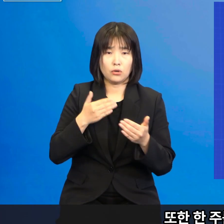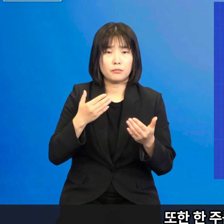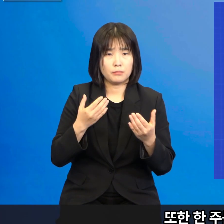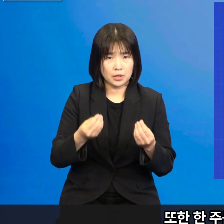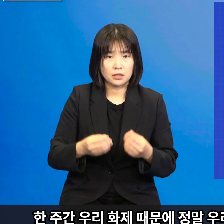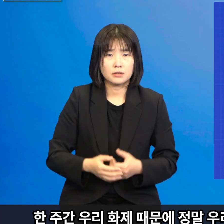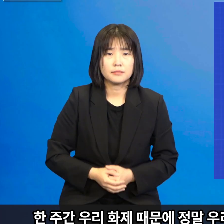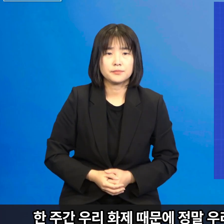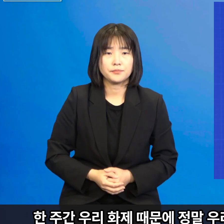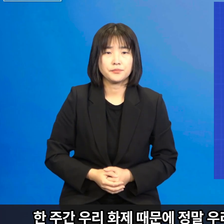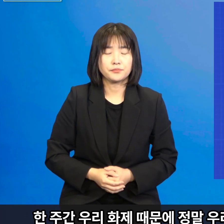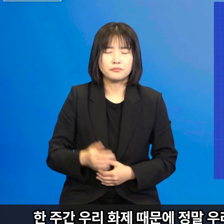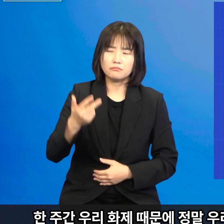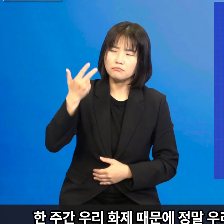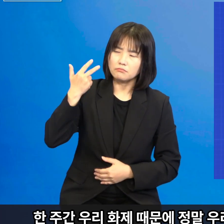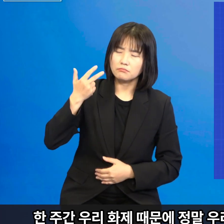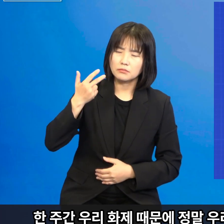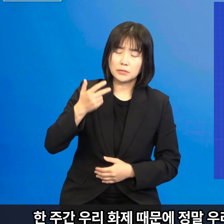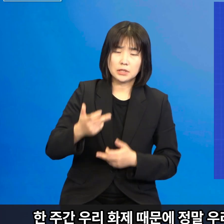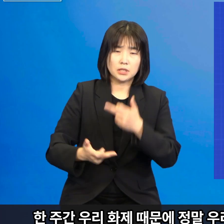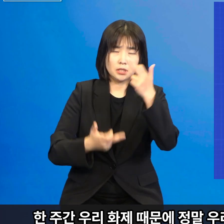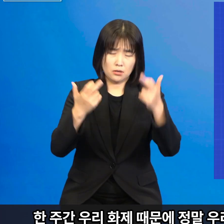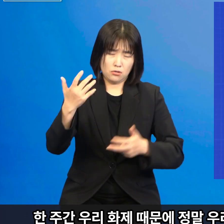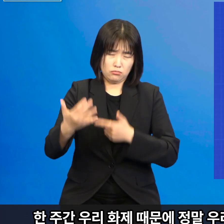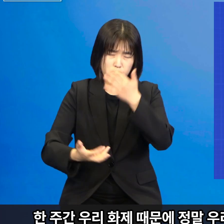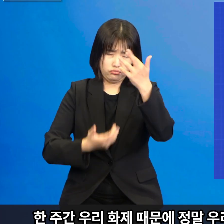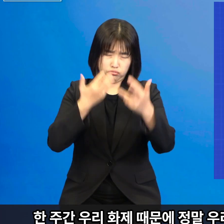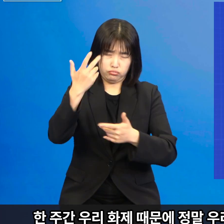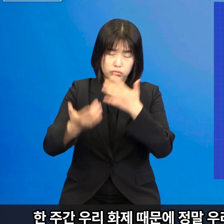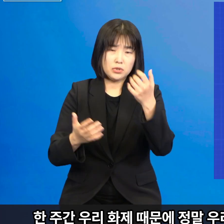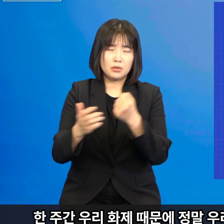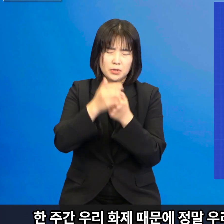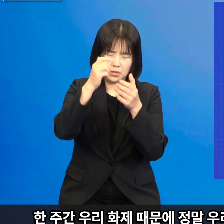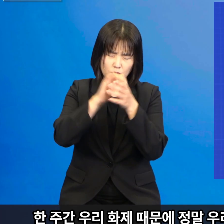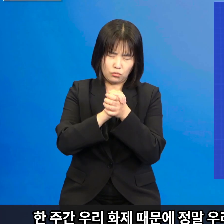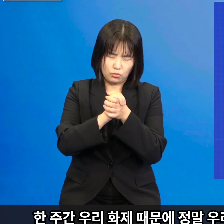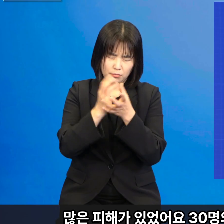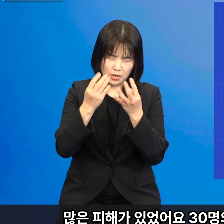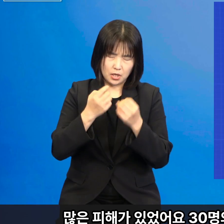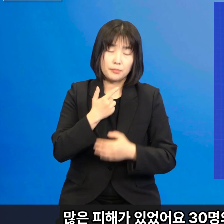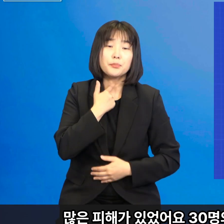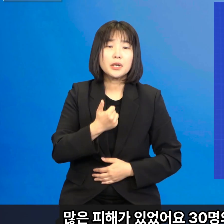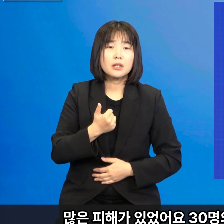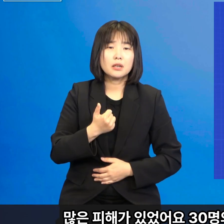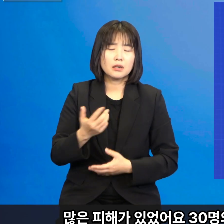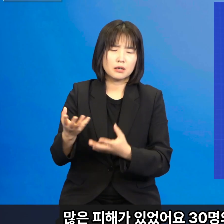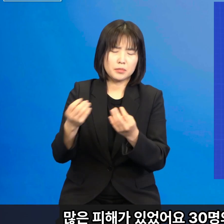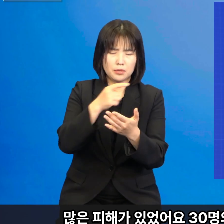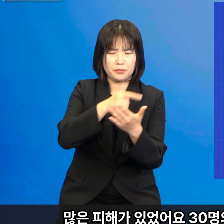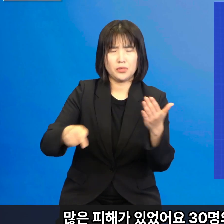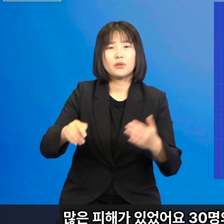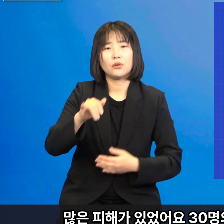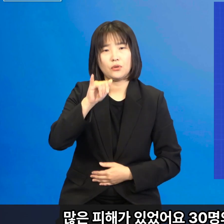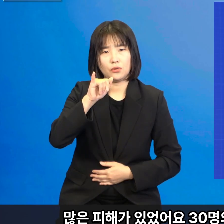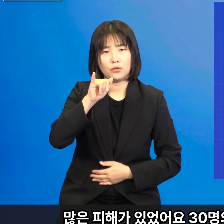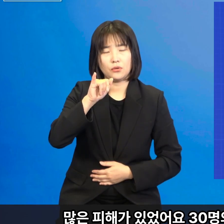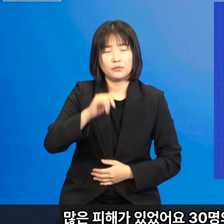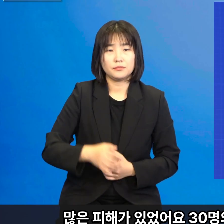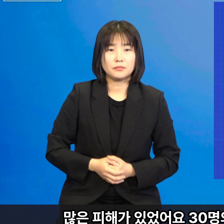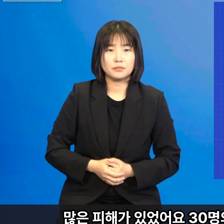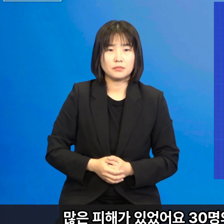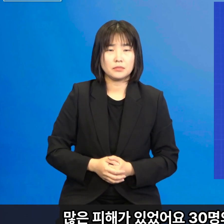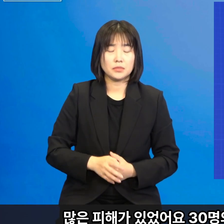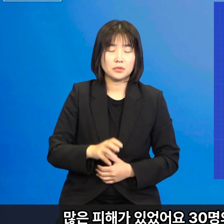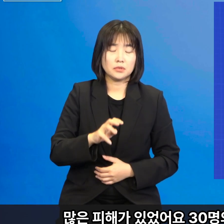보냈어요. 한 주간 우리 화재 때문에 정말 우리가 기도를 많이 하지 않았습니까? 많은 피해가 있었어요.